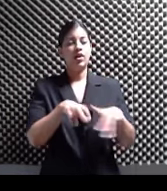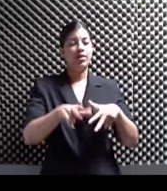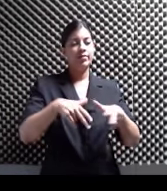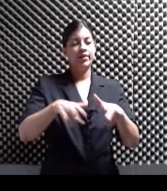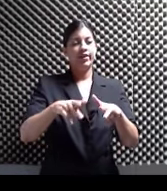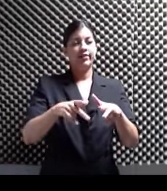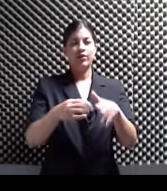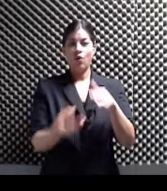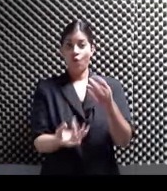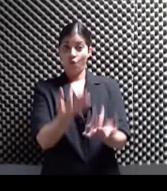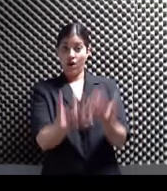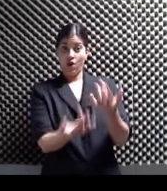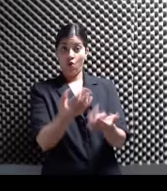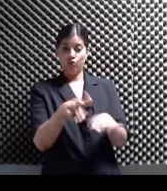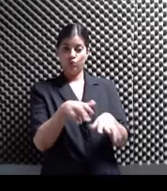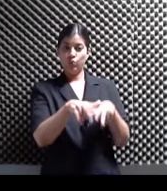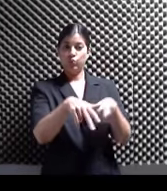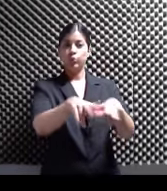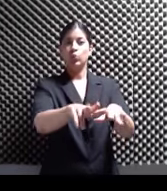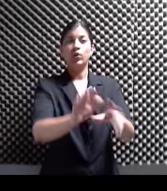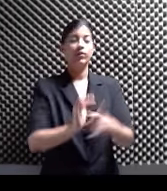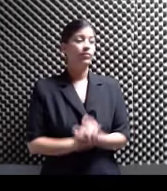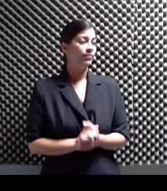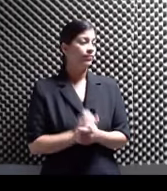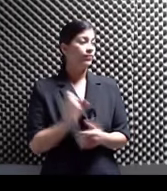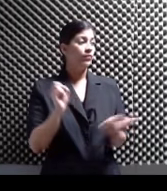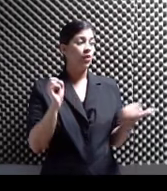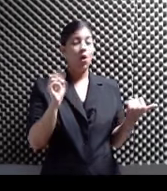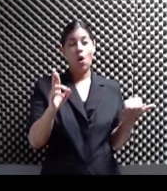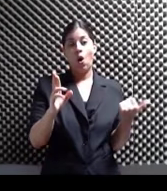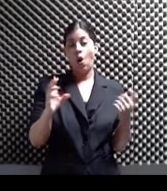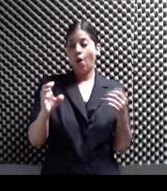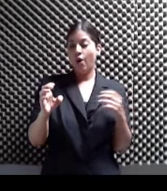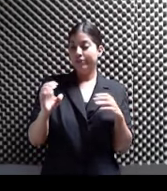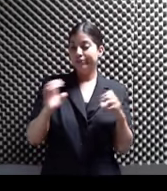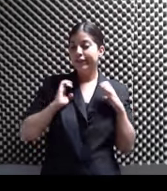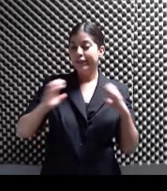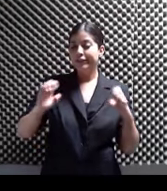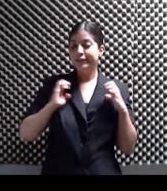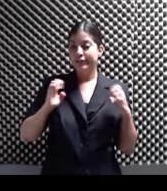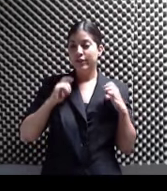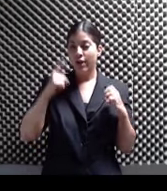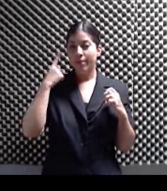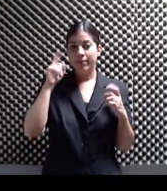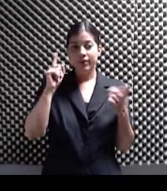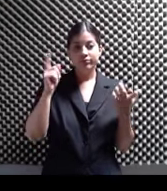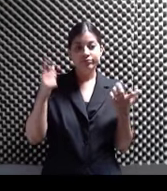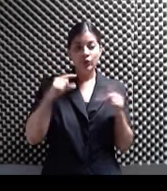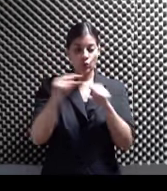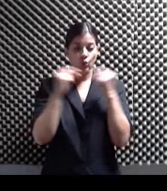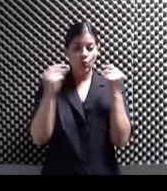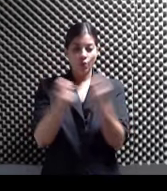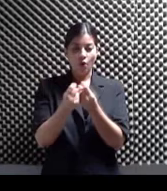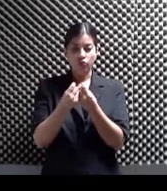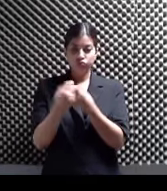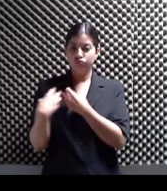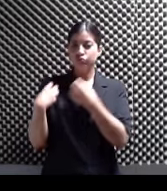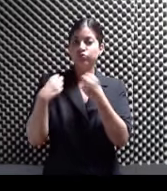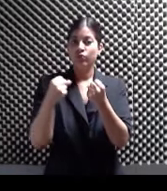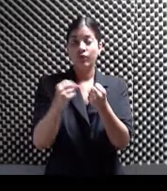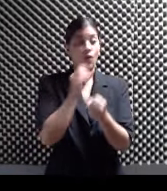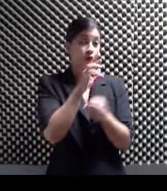fuego, ay, Dios mío. O ejercicios de básicamente de empoderamiento de grupo, de familia.